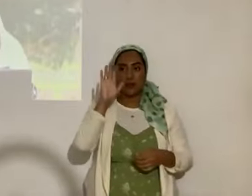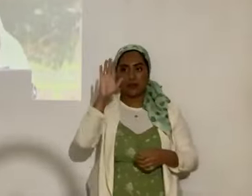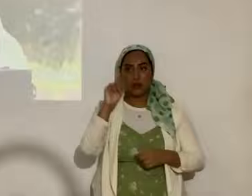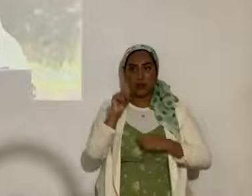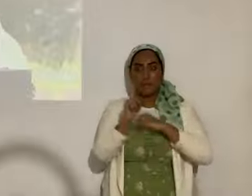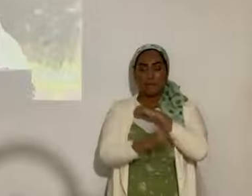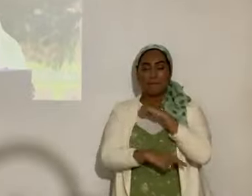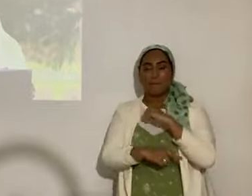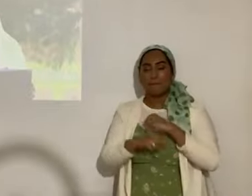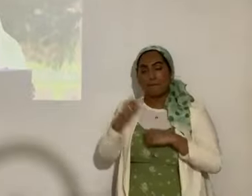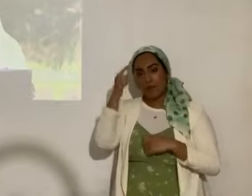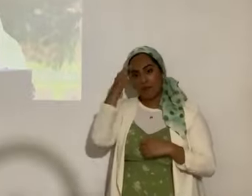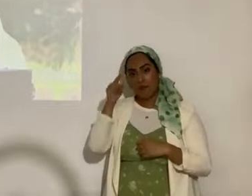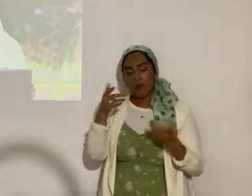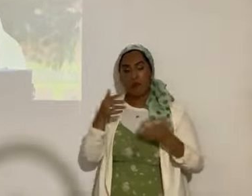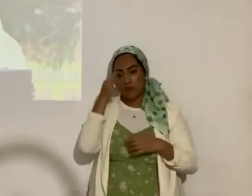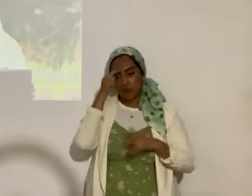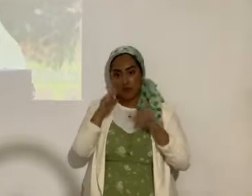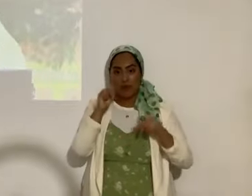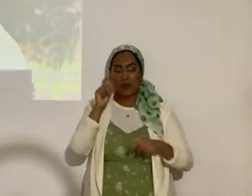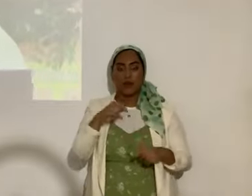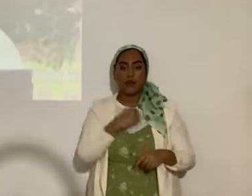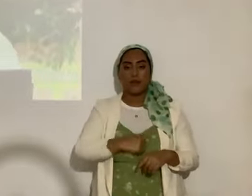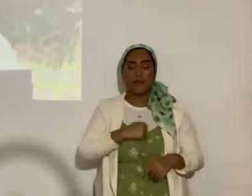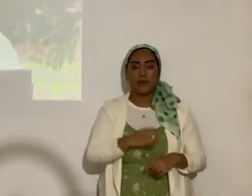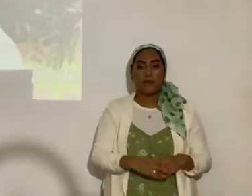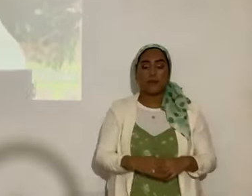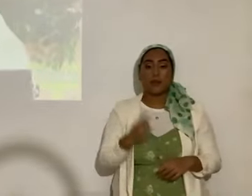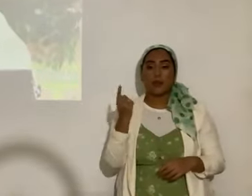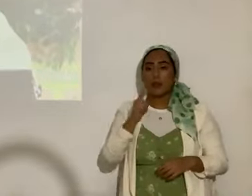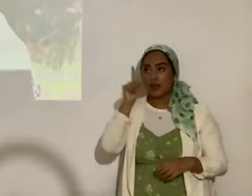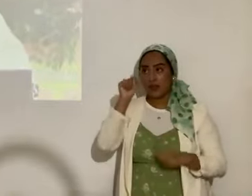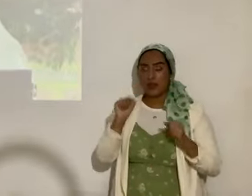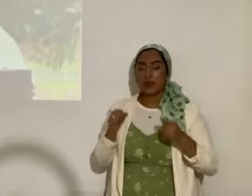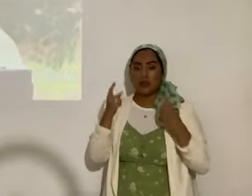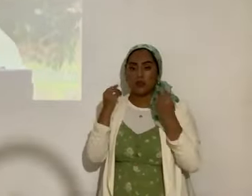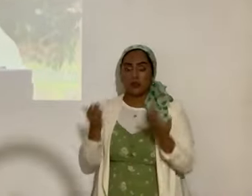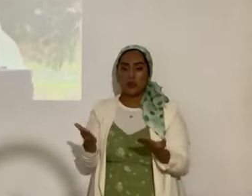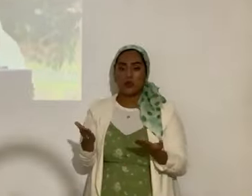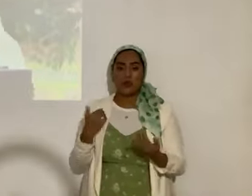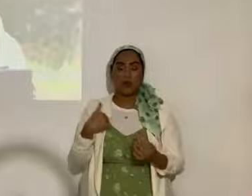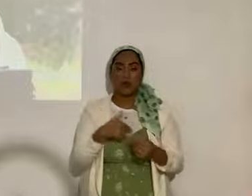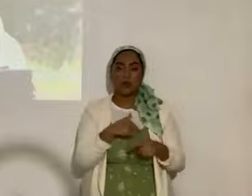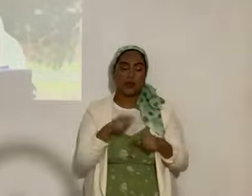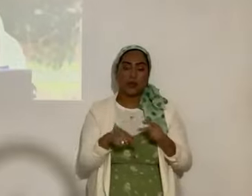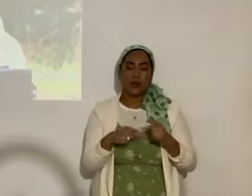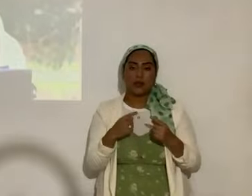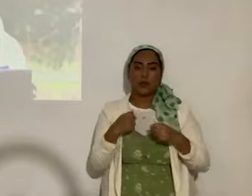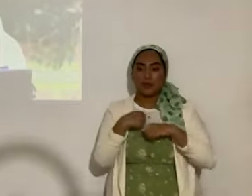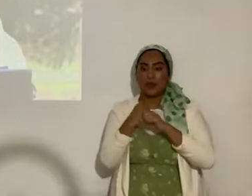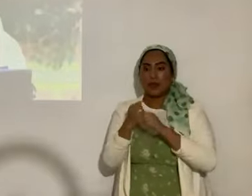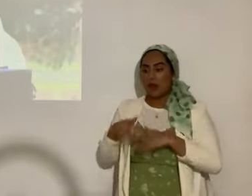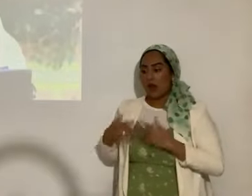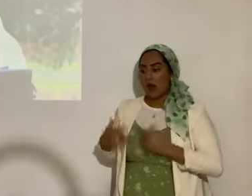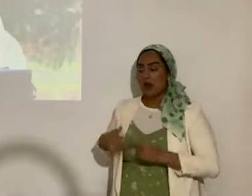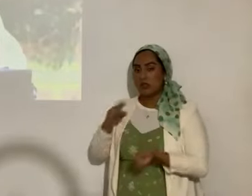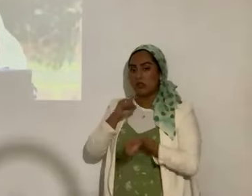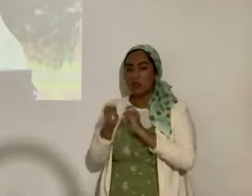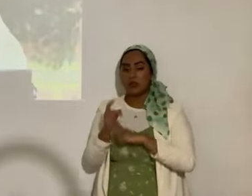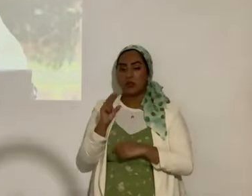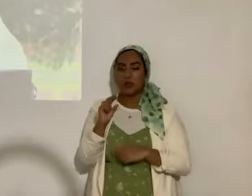él reprende para que para el pueblo se arrepienta Solamente él lo puede hacer nosotros no podemos hacer que un corazón cambie